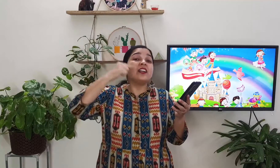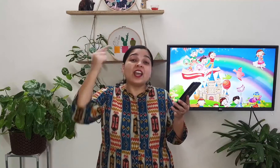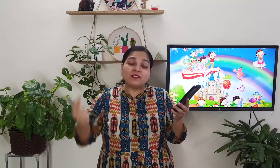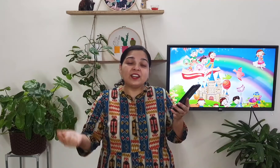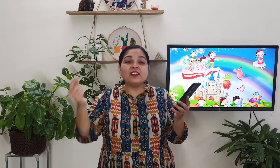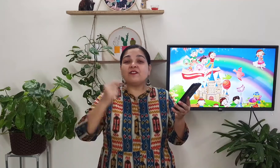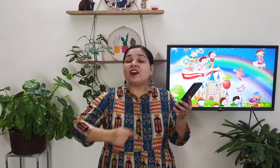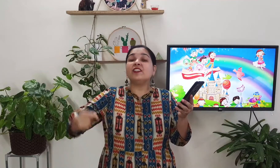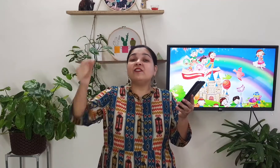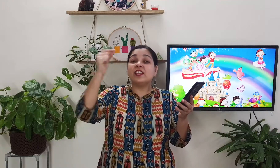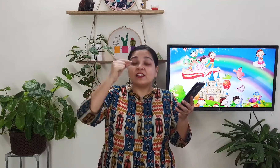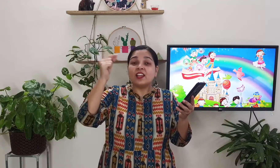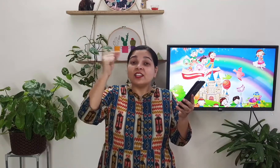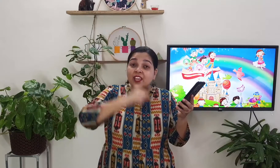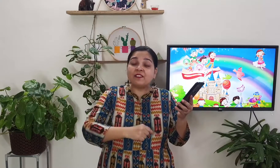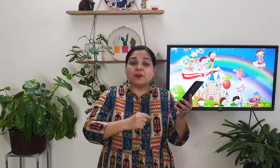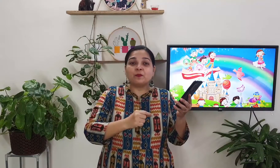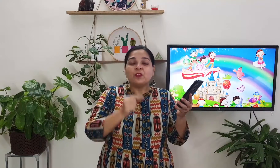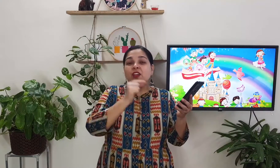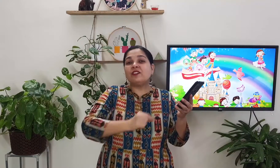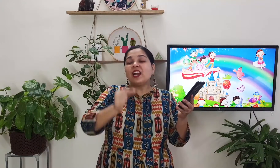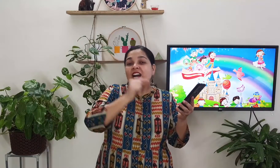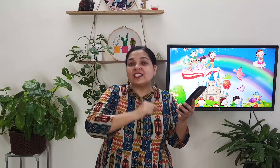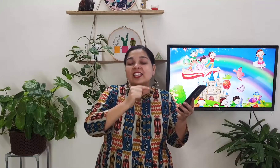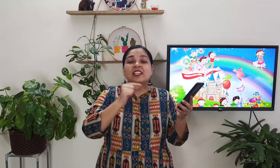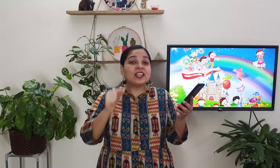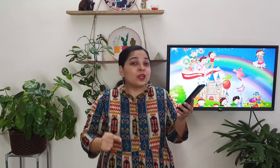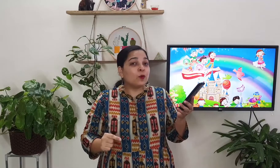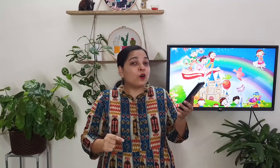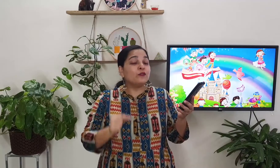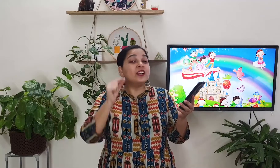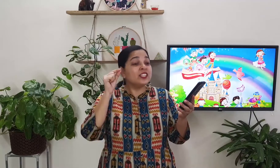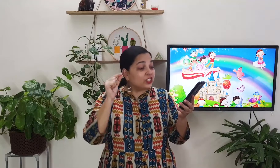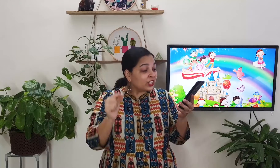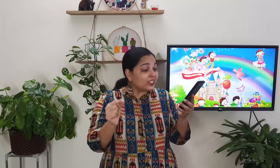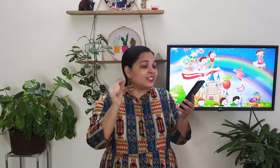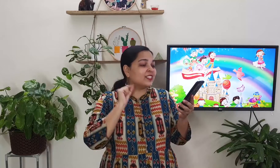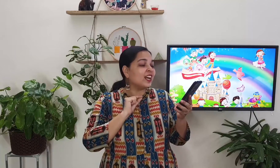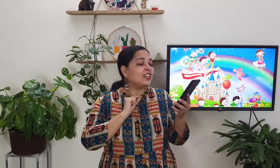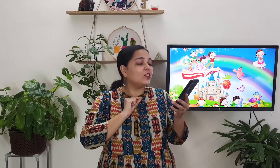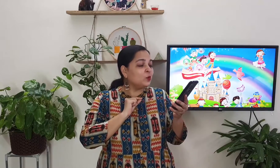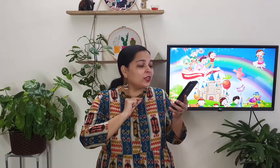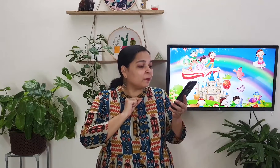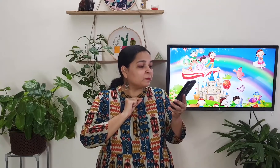இயேசுவின் பெயரில் நாம் கேட்கும் போது நம்முடைய பரலோக அப்பா அதை கொடுப்பார். நீங்கள்